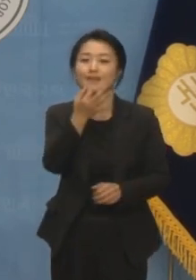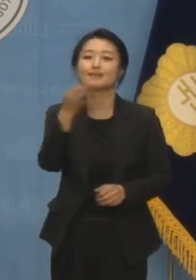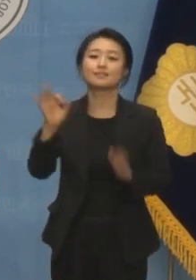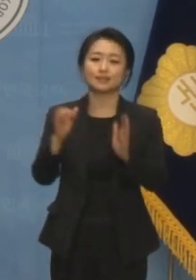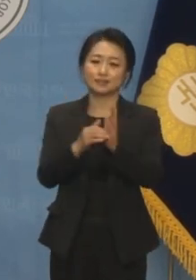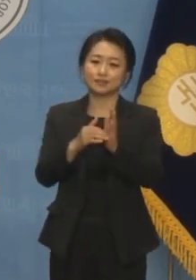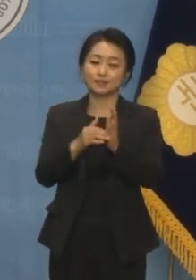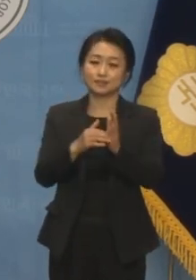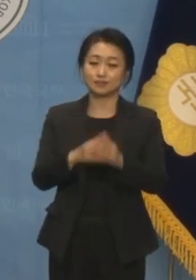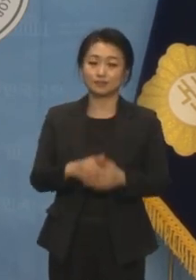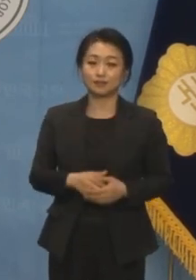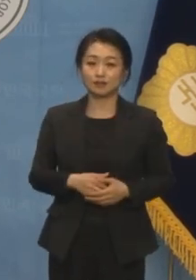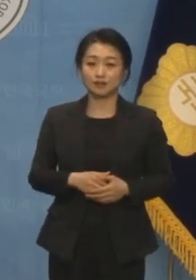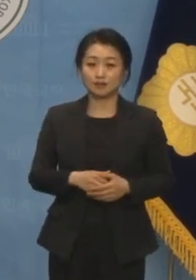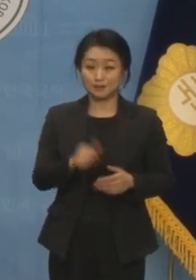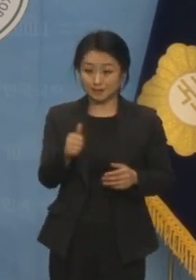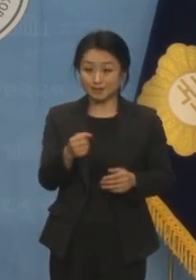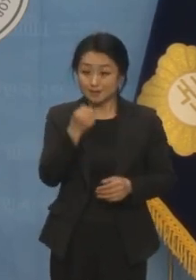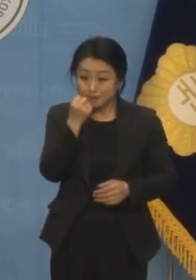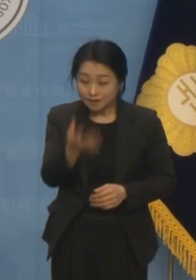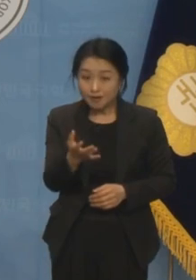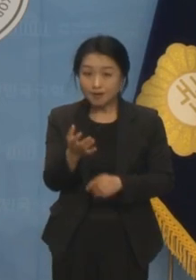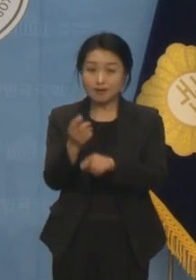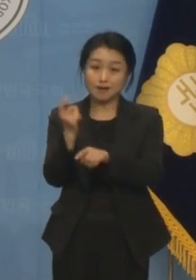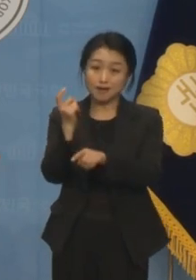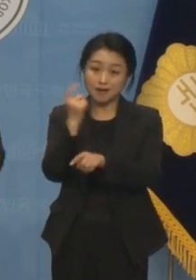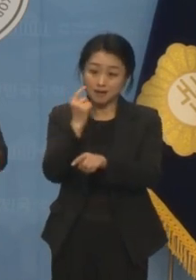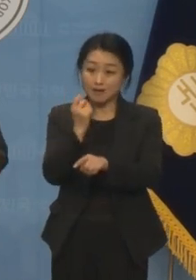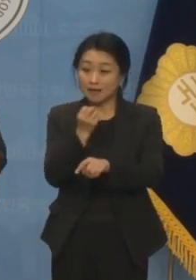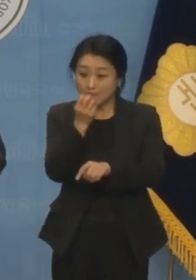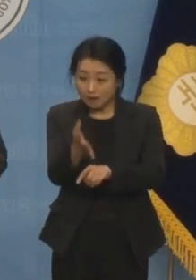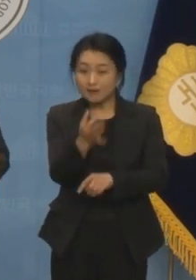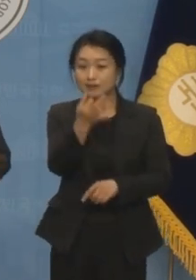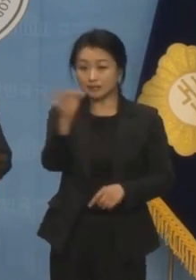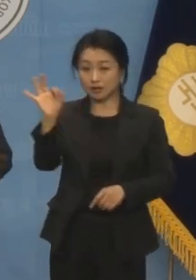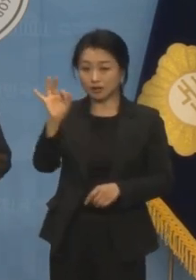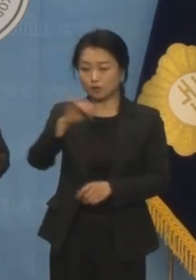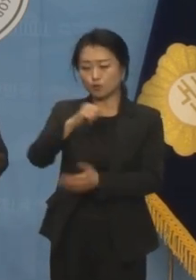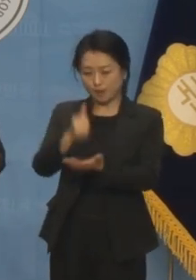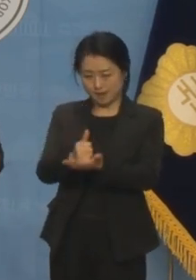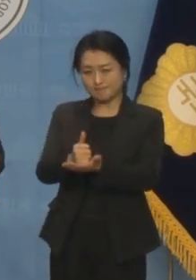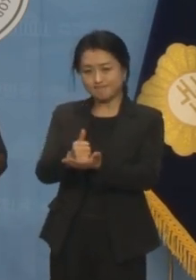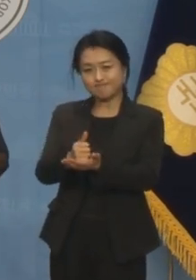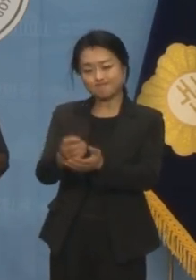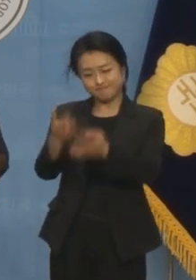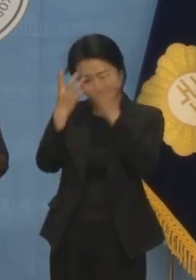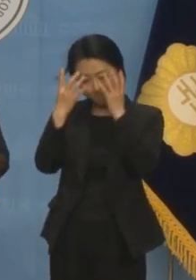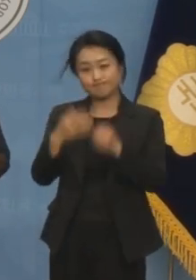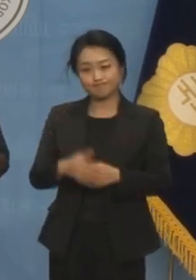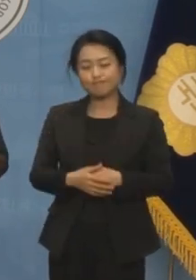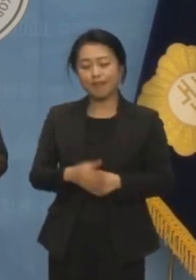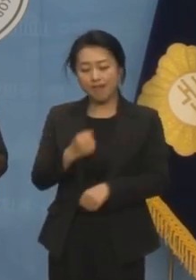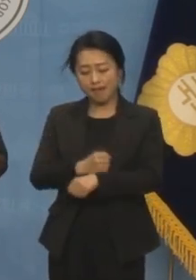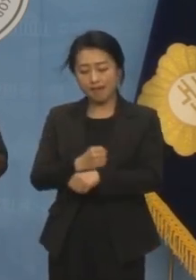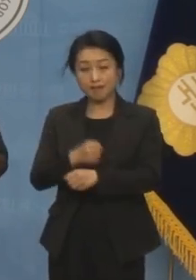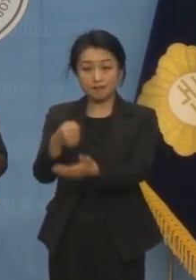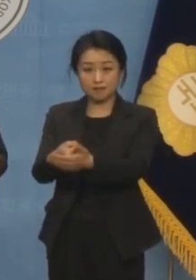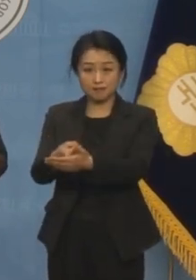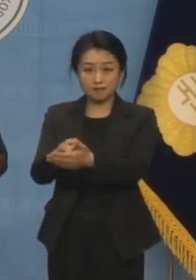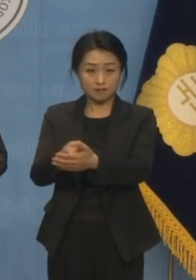위증을 한 사람이 있는데 위증교사를 한 이재명 대표는 자신의 잘못을 반성하지 않고 있는 상황입니다.